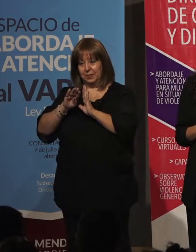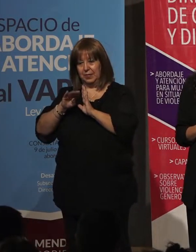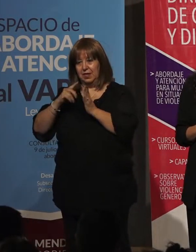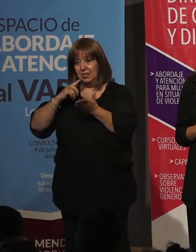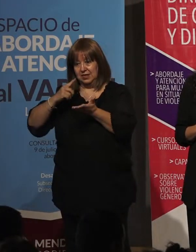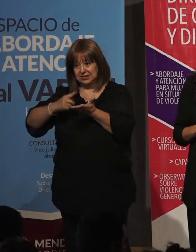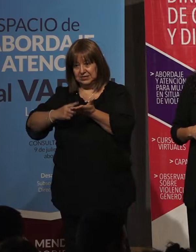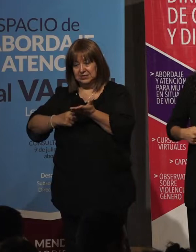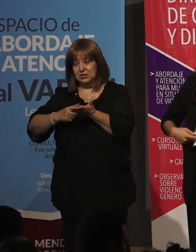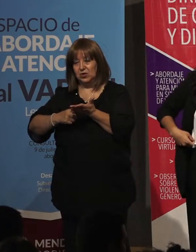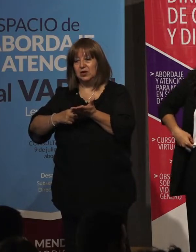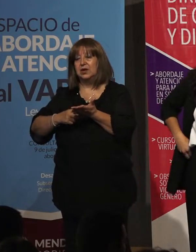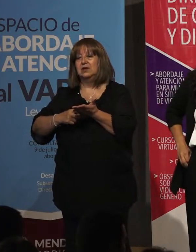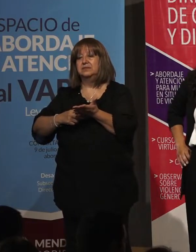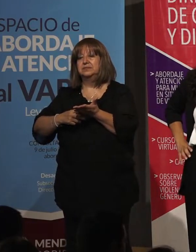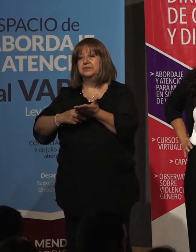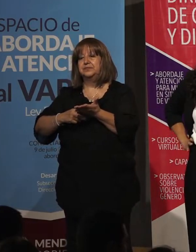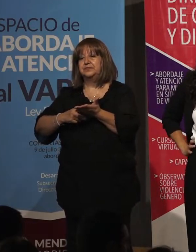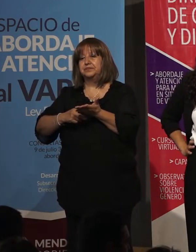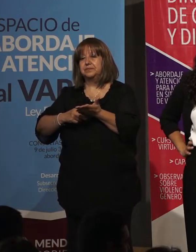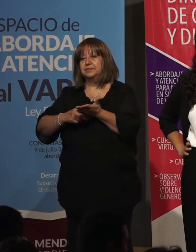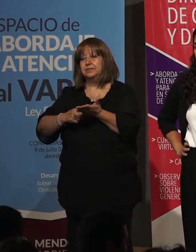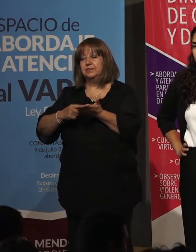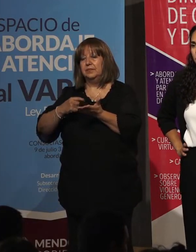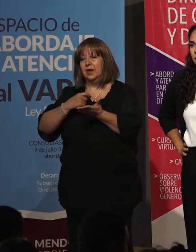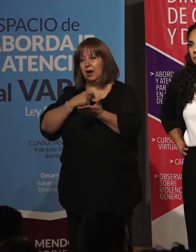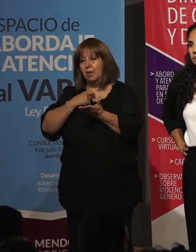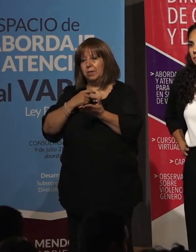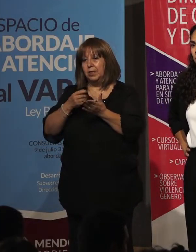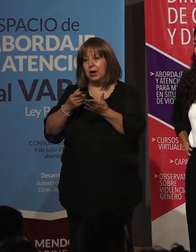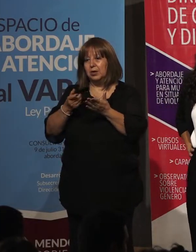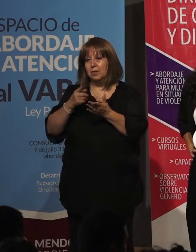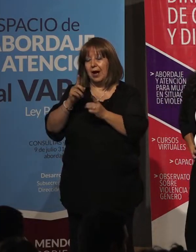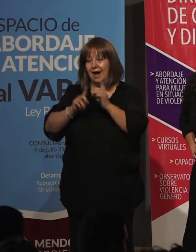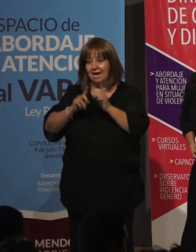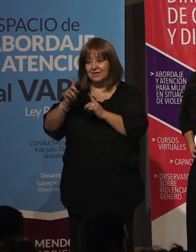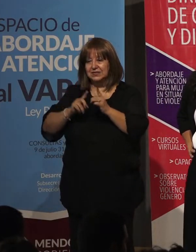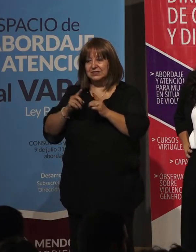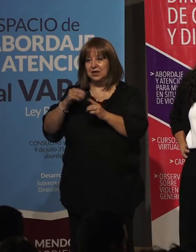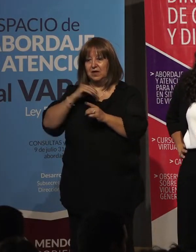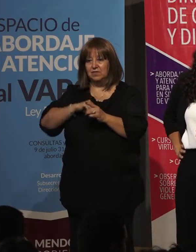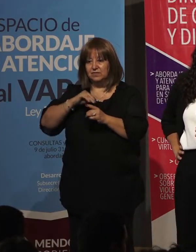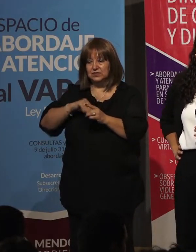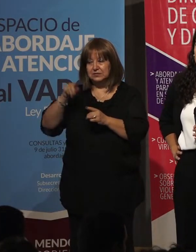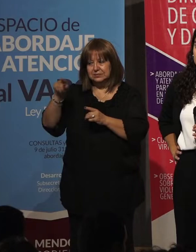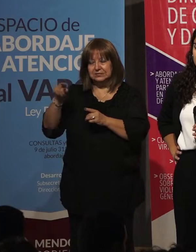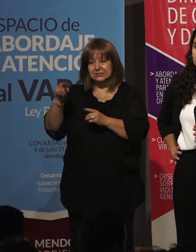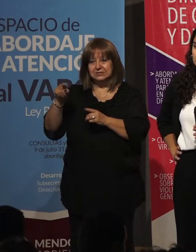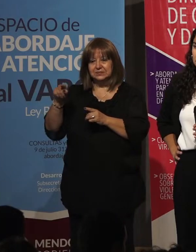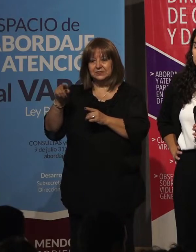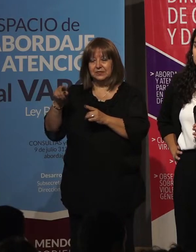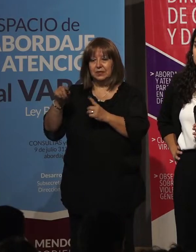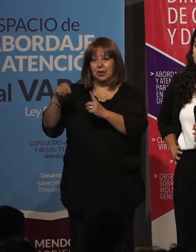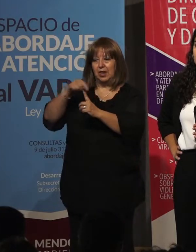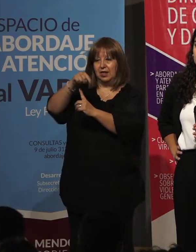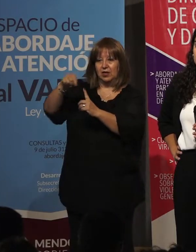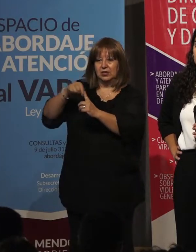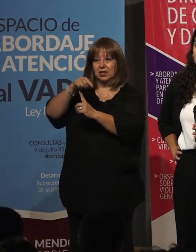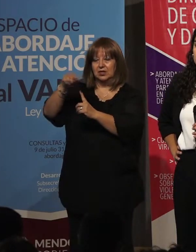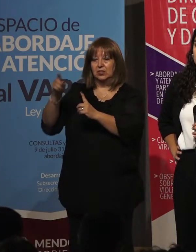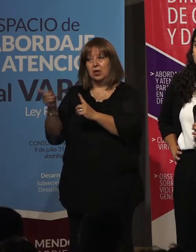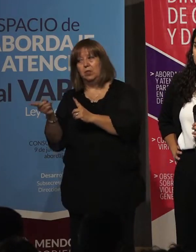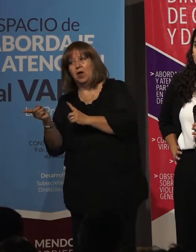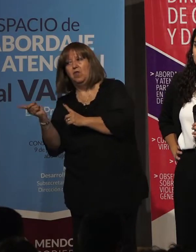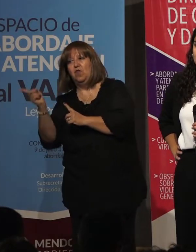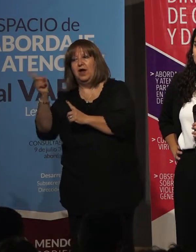una quisiera tomar todas las medidas posibles, pero a veces para la víctima no le funciona, para el contexto, porque después esa víctima tiene